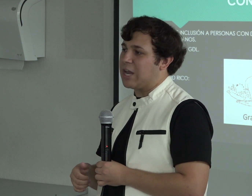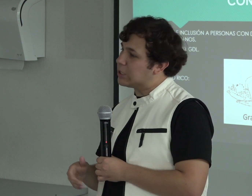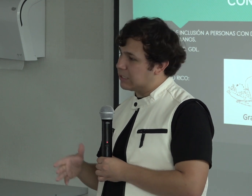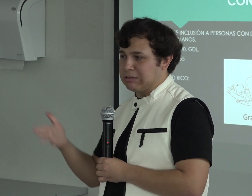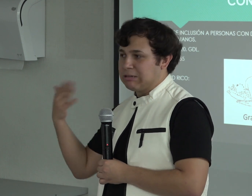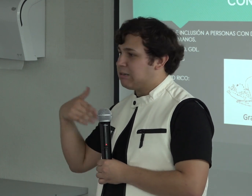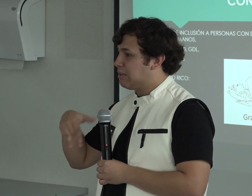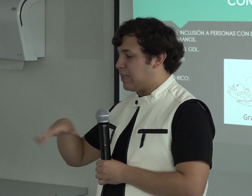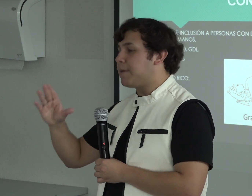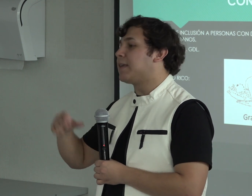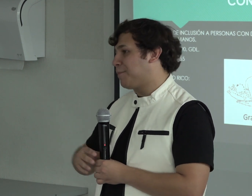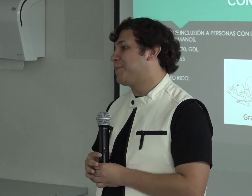así, lleva tiempo.